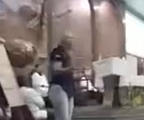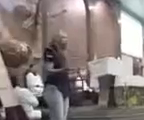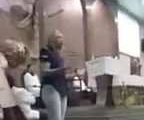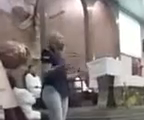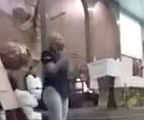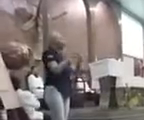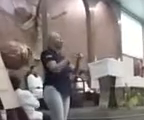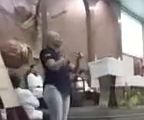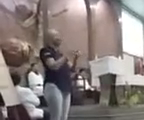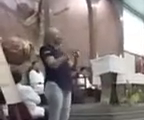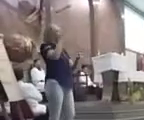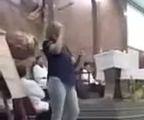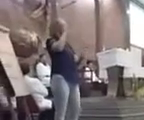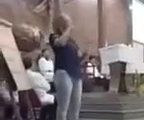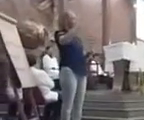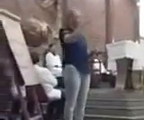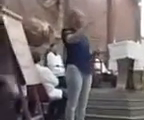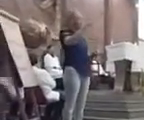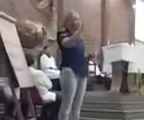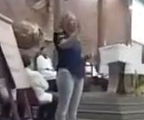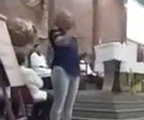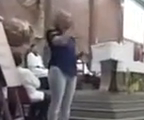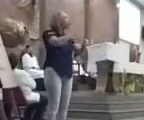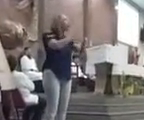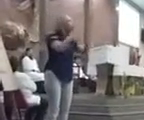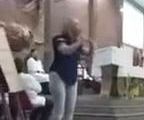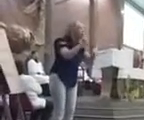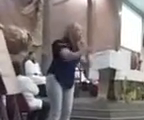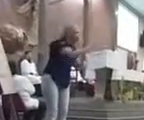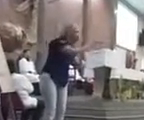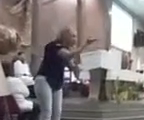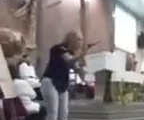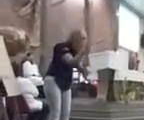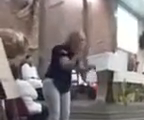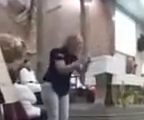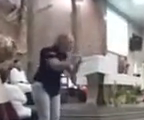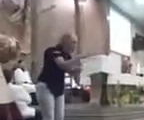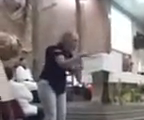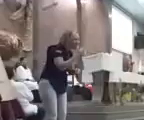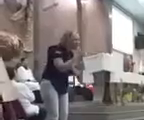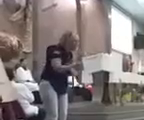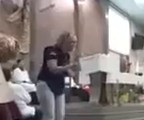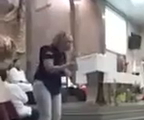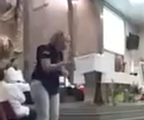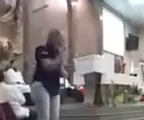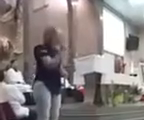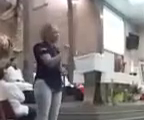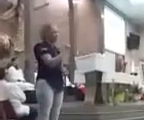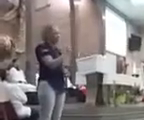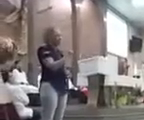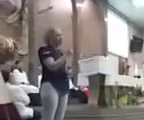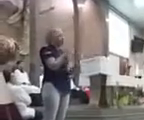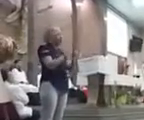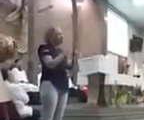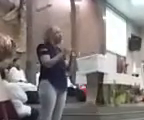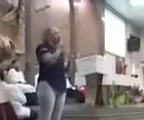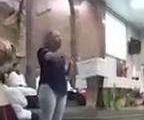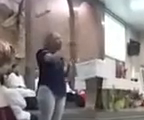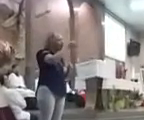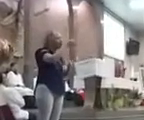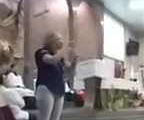Senhor não nos convida porque somos os melhores, porque Ele mesmo disse: convidai